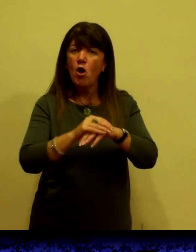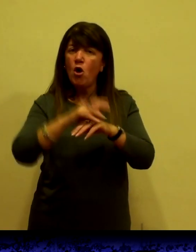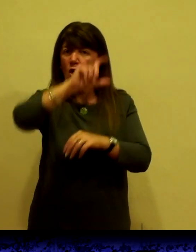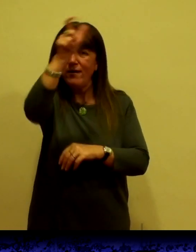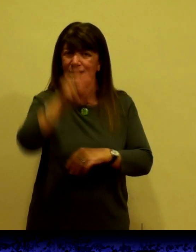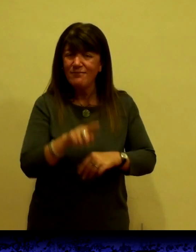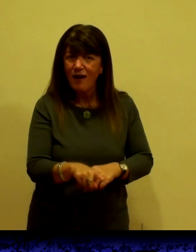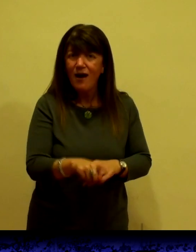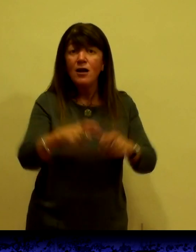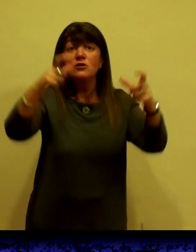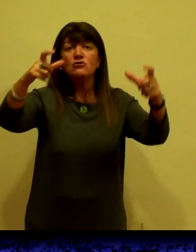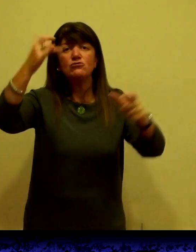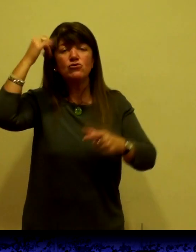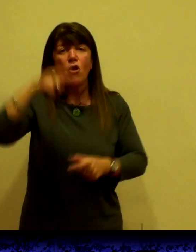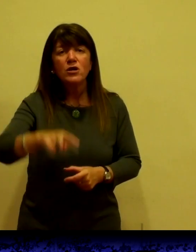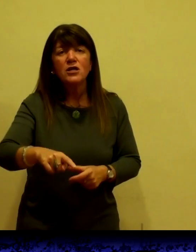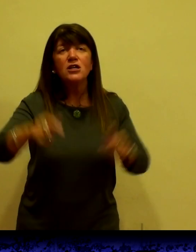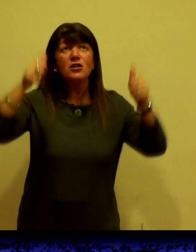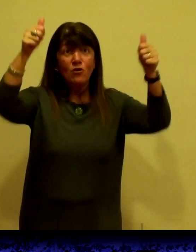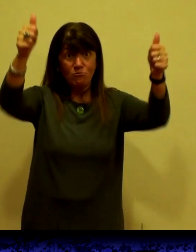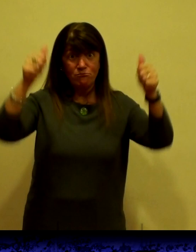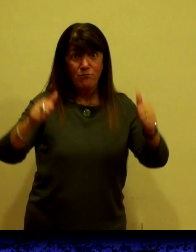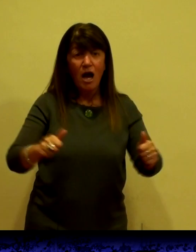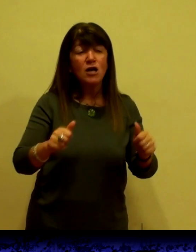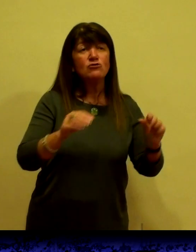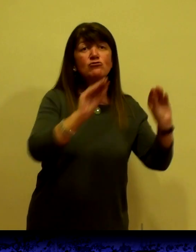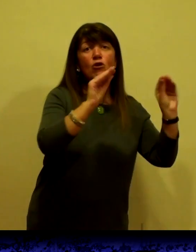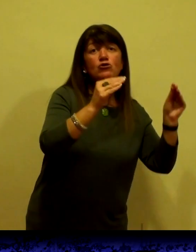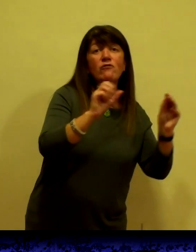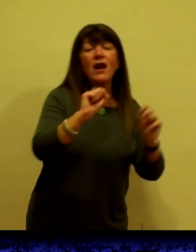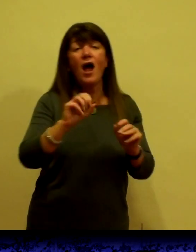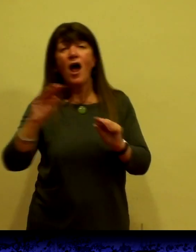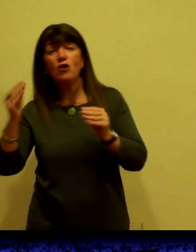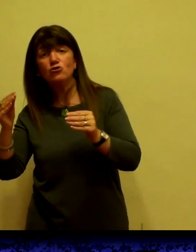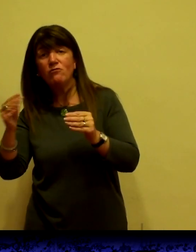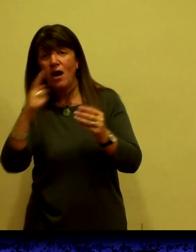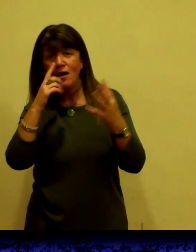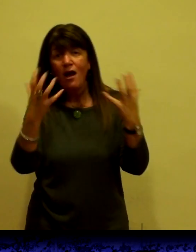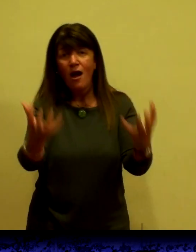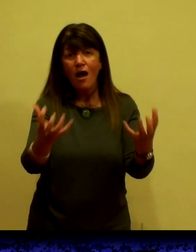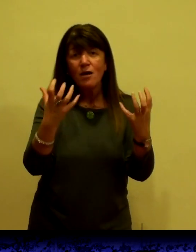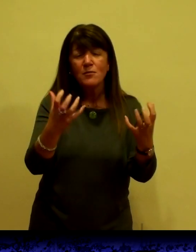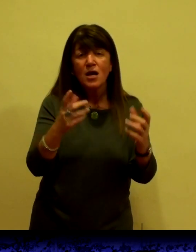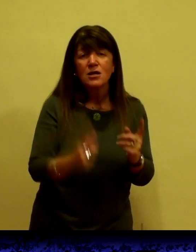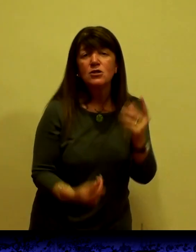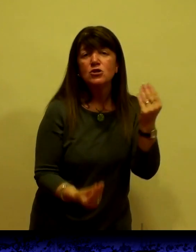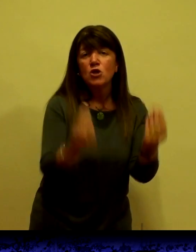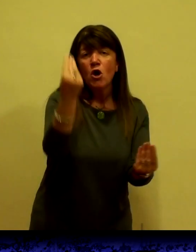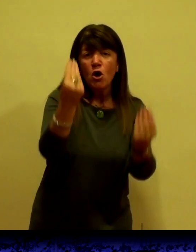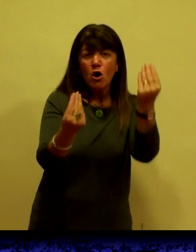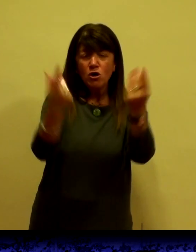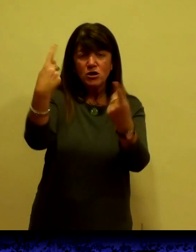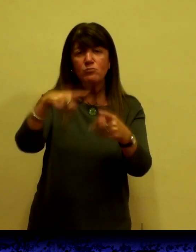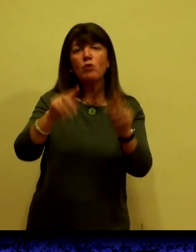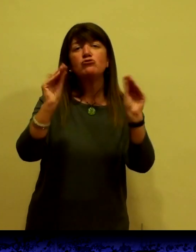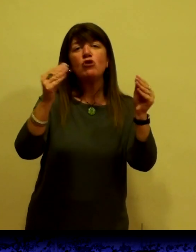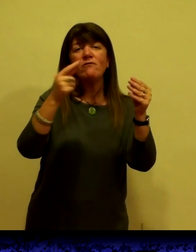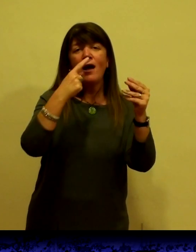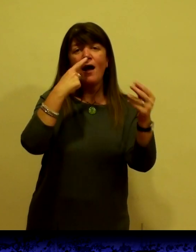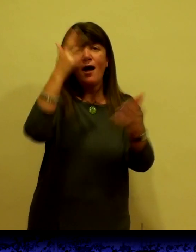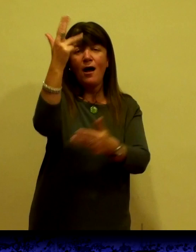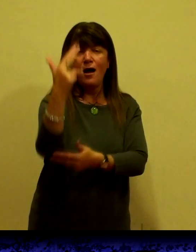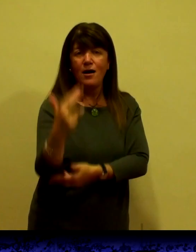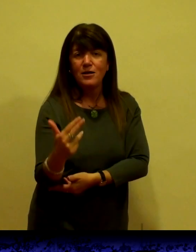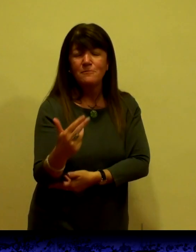Torino nell'ambito del bando da Giovane a Giovane, Emersione di Giovani Talenti. Bene, speriamo che tutti questi partner riescano anche